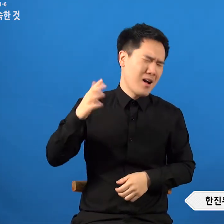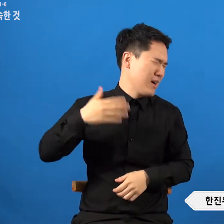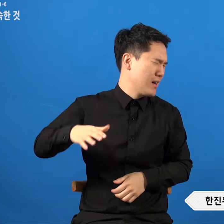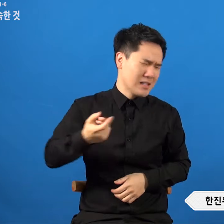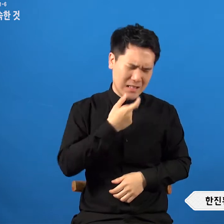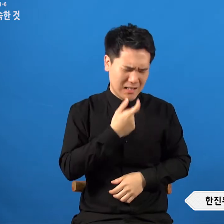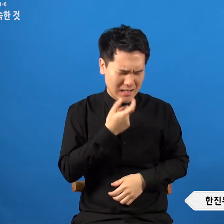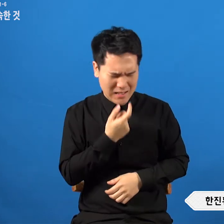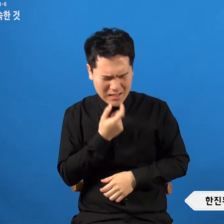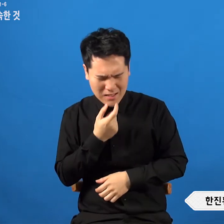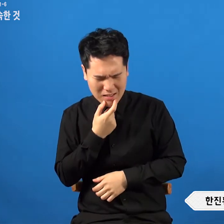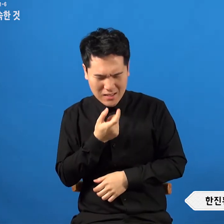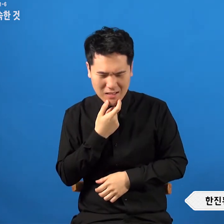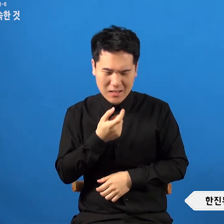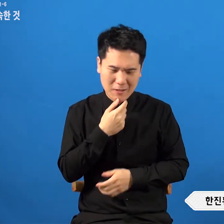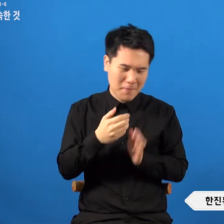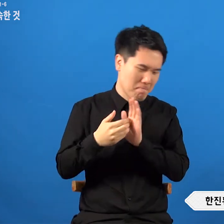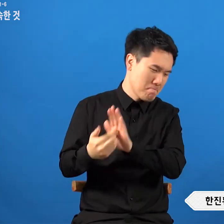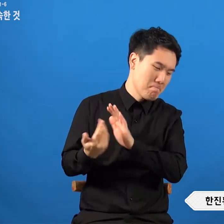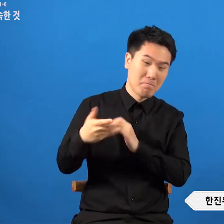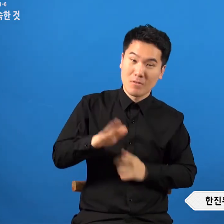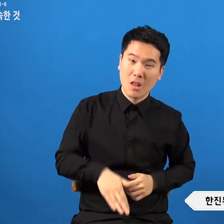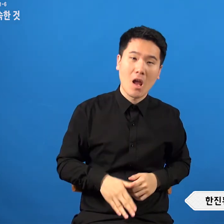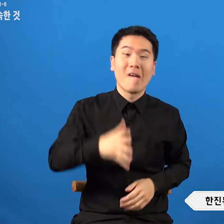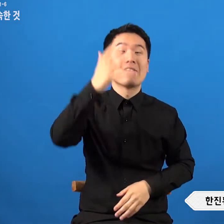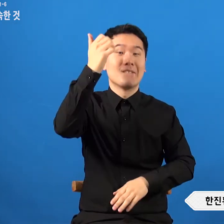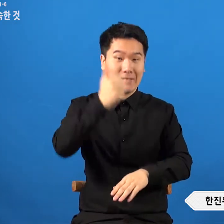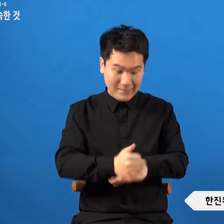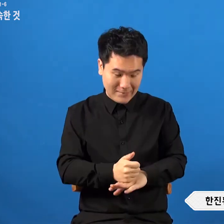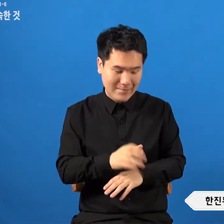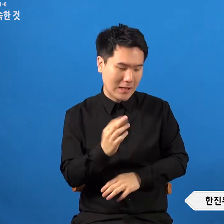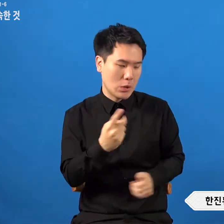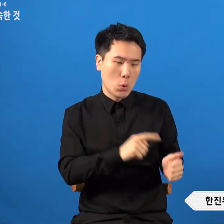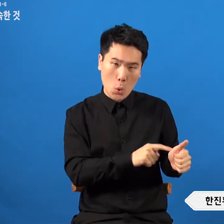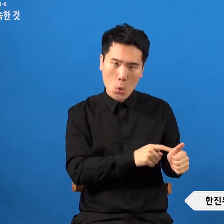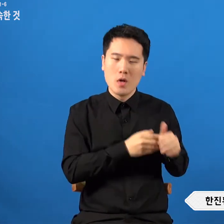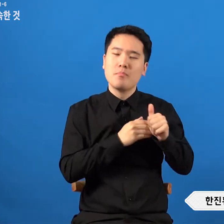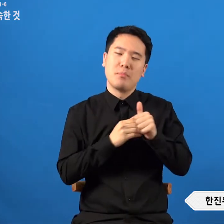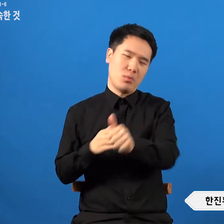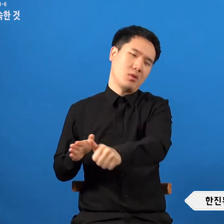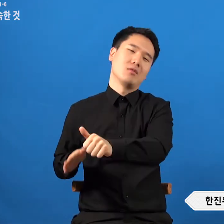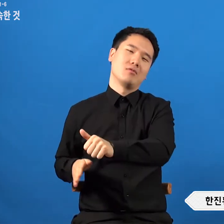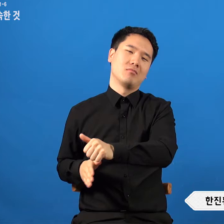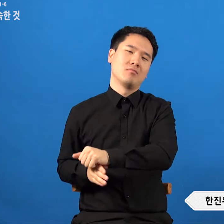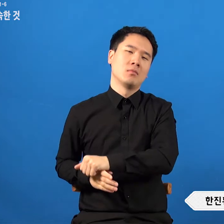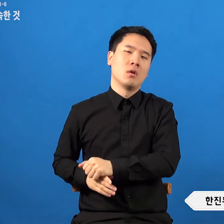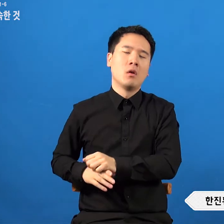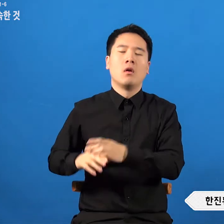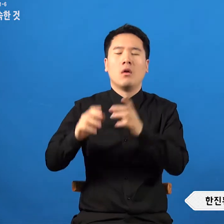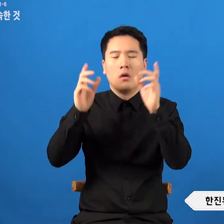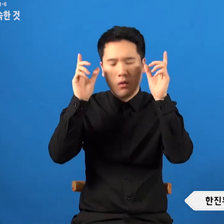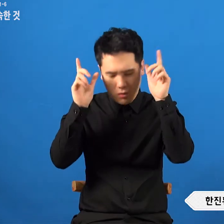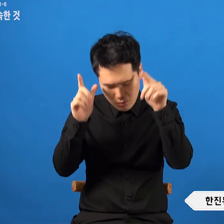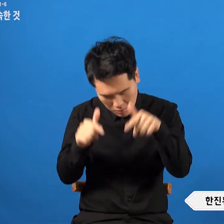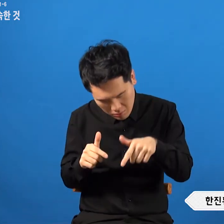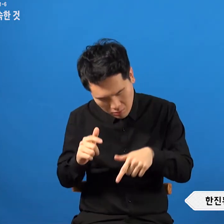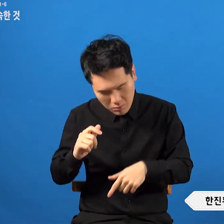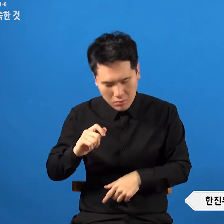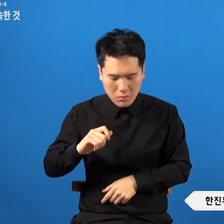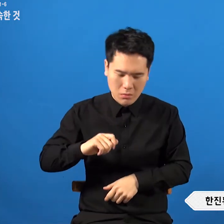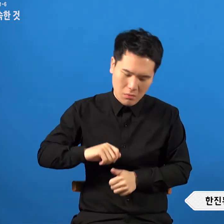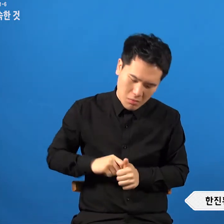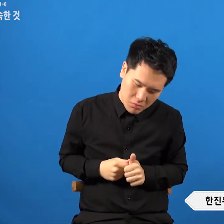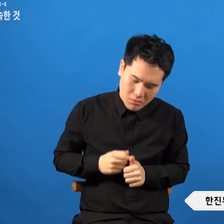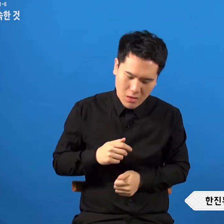발버둥을 쳤는데 하나님이 기어코 그를 보내셨지 않습니까? 또 억지로 가면서도 요나는